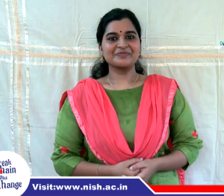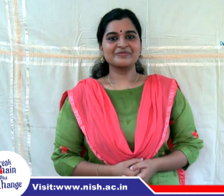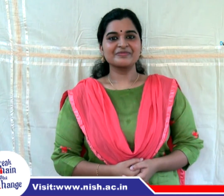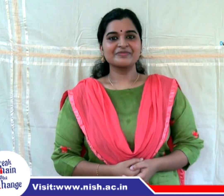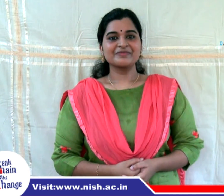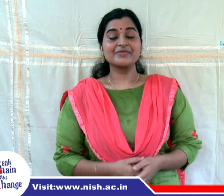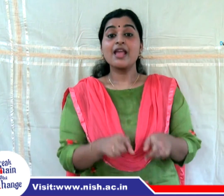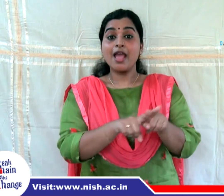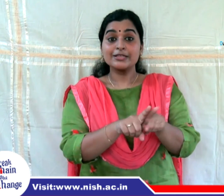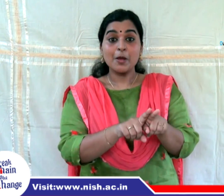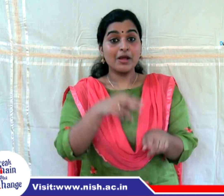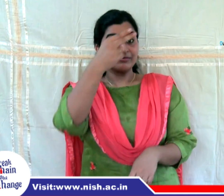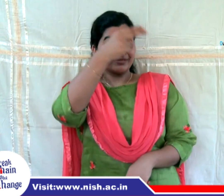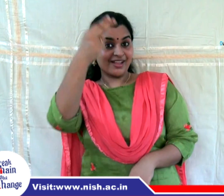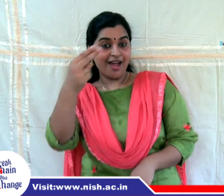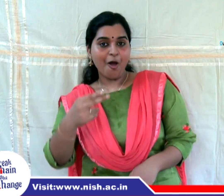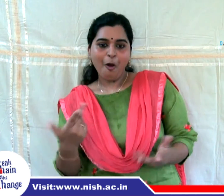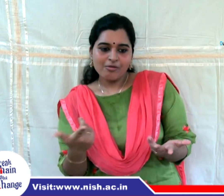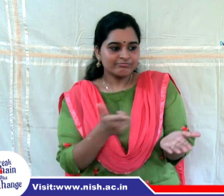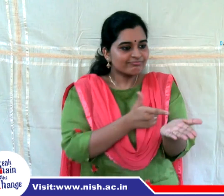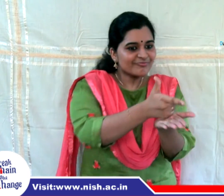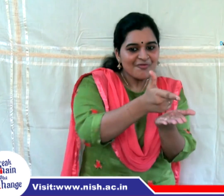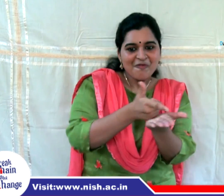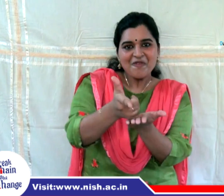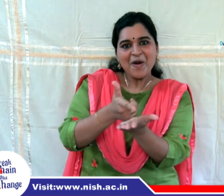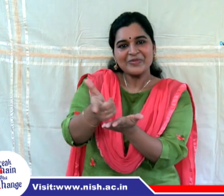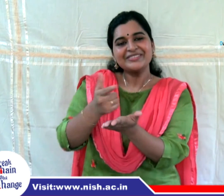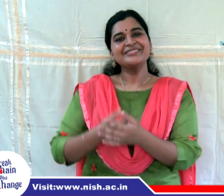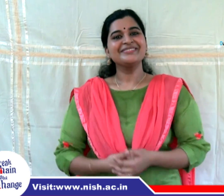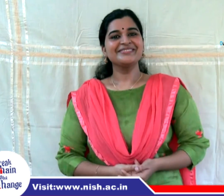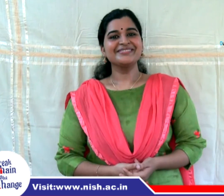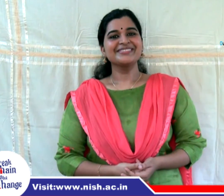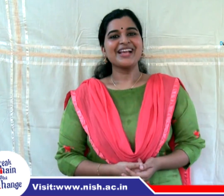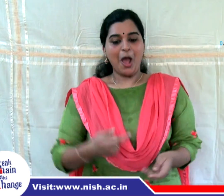പടം വരയ്ക്കുക, കൃഷി, പാചകം, പുതിയ കാര്യങ്ങൾ പഠിക്കാൻ ശ്രമിക്കുക.